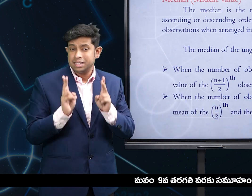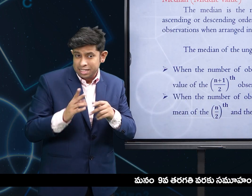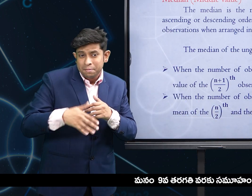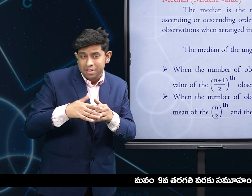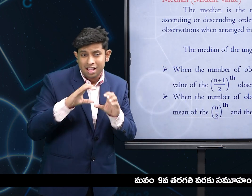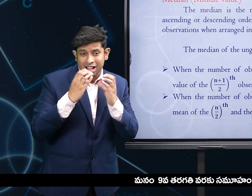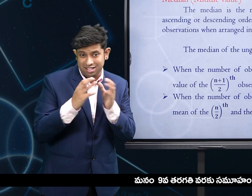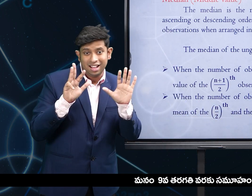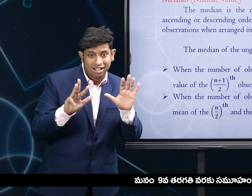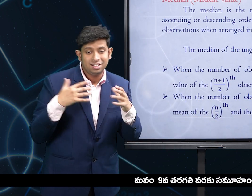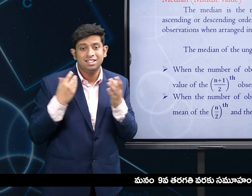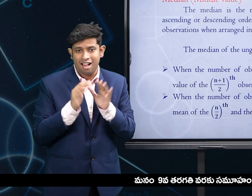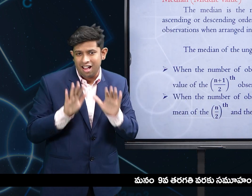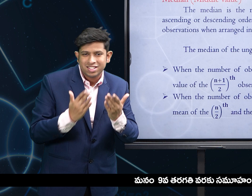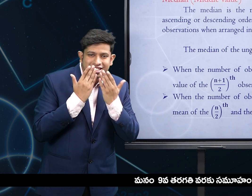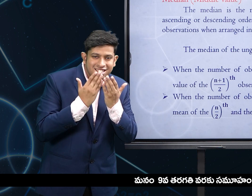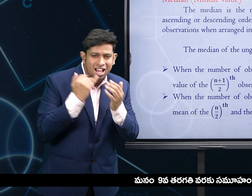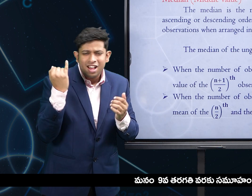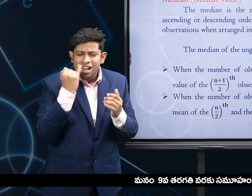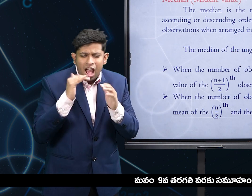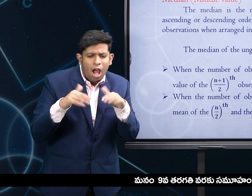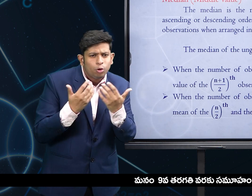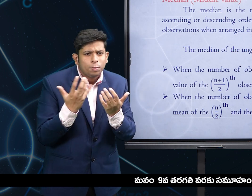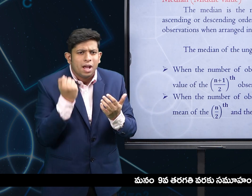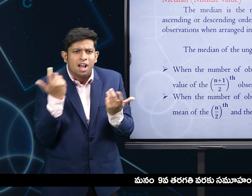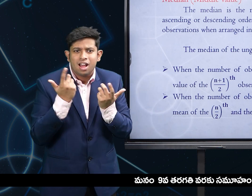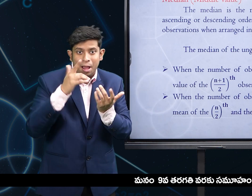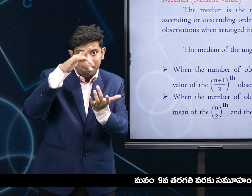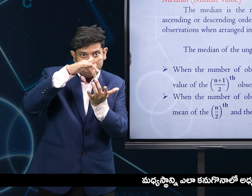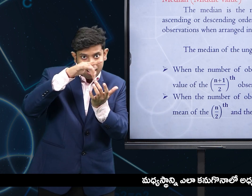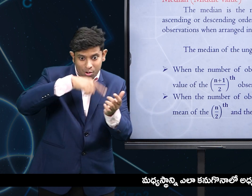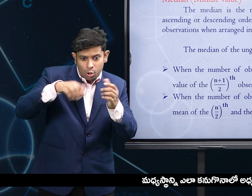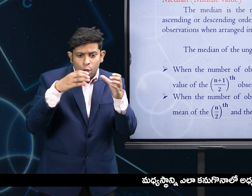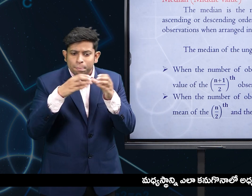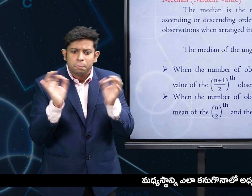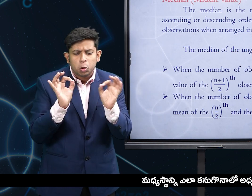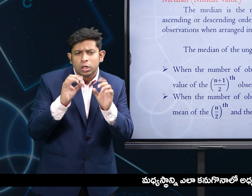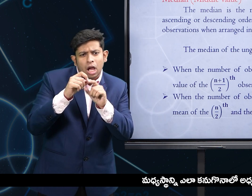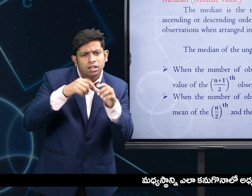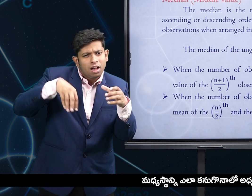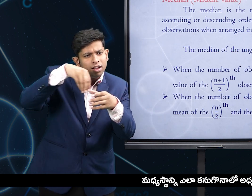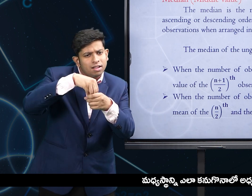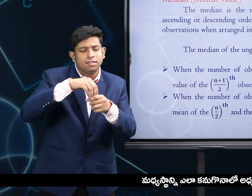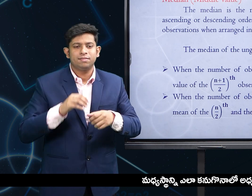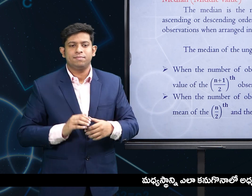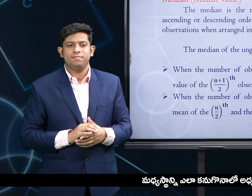మనం 9వ తరగతి వరకు సమూహం చేయని డేటా కోసం మధ్యస్థాన్ని ఎలా కనుగొనాలో అధ్యయనం చేశాము.